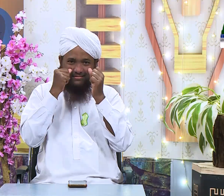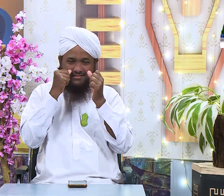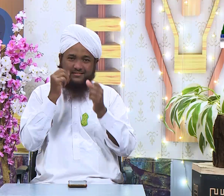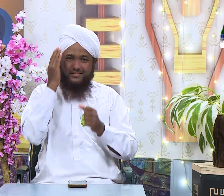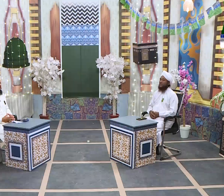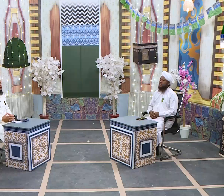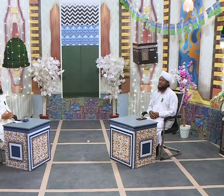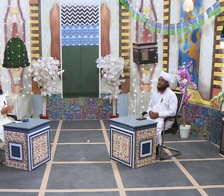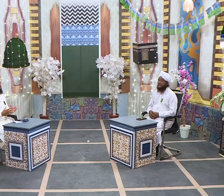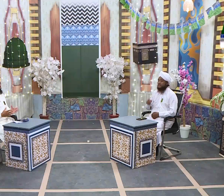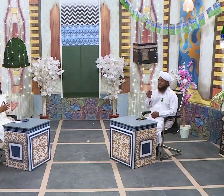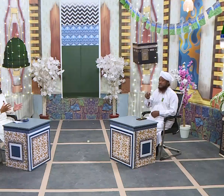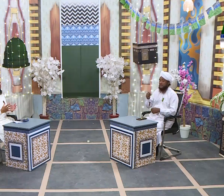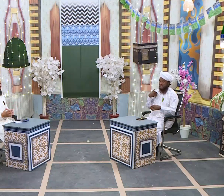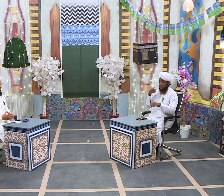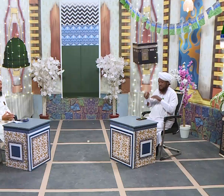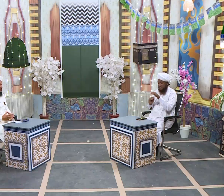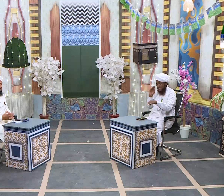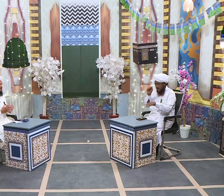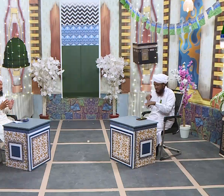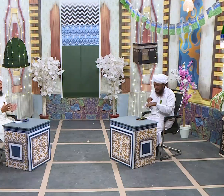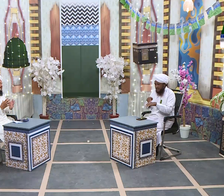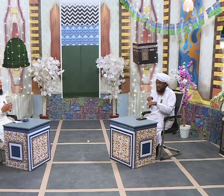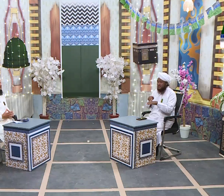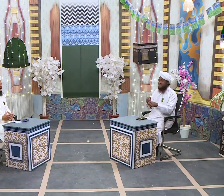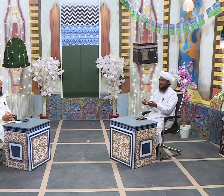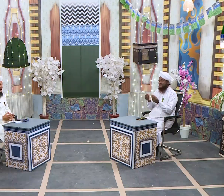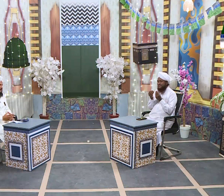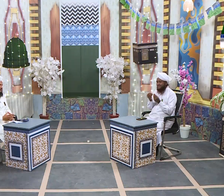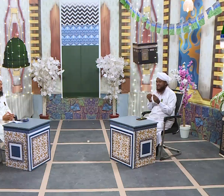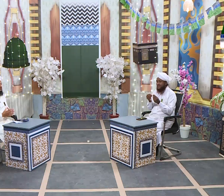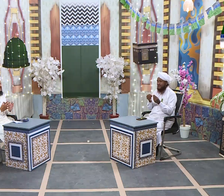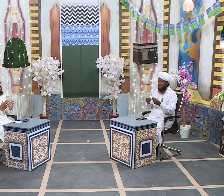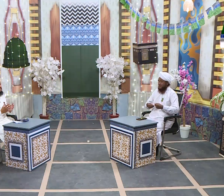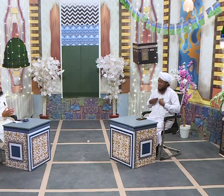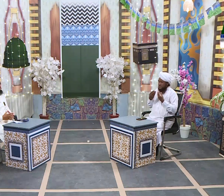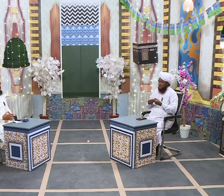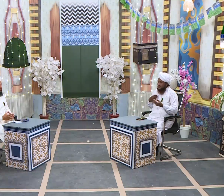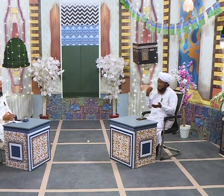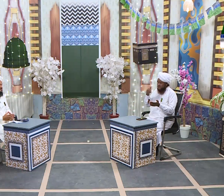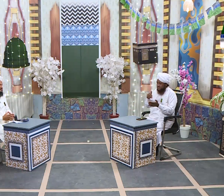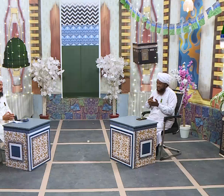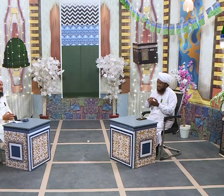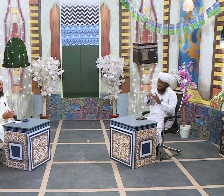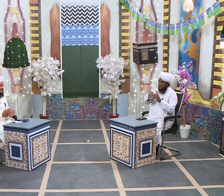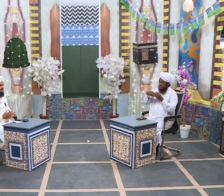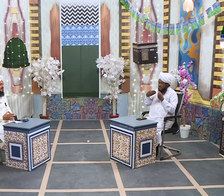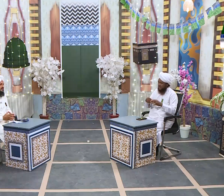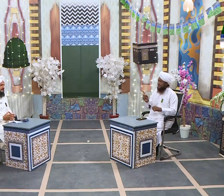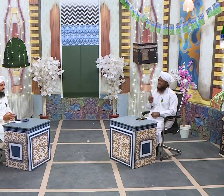تھا، گر پڑ کے یہاں پہنچا، مر مر کے اسے پایا، چھوٹے نہ الہی اب سنگے در جانانا۔